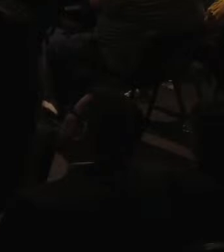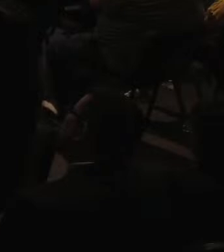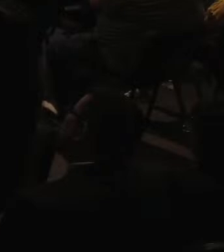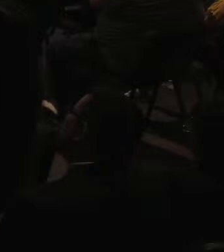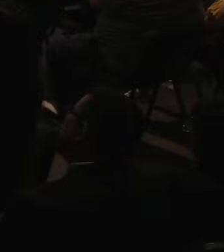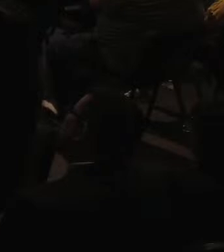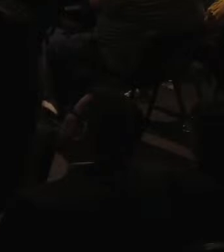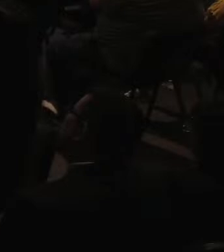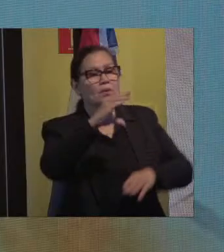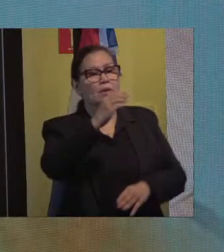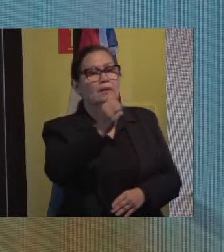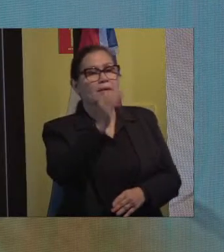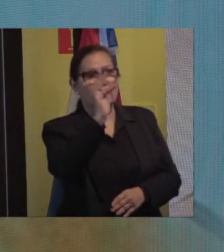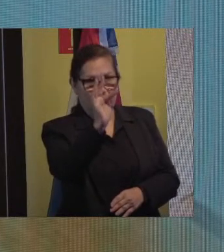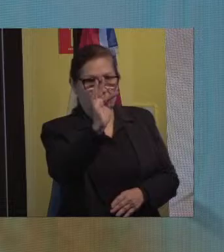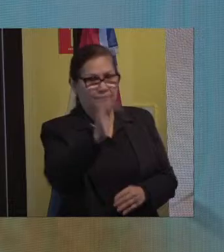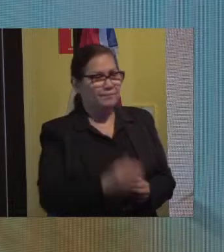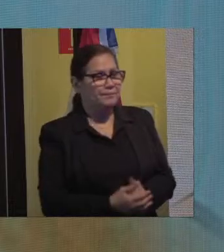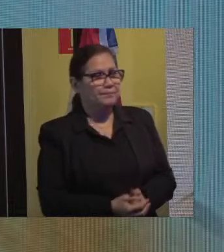CAF.